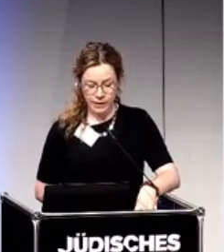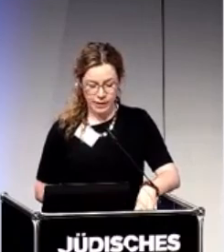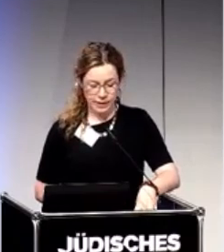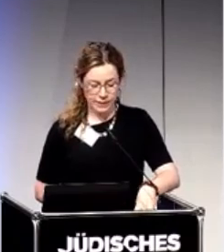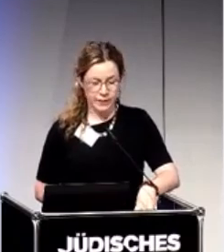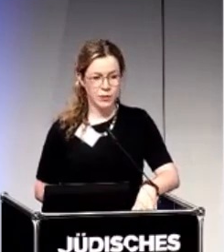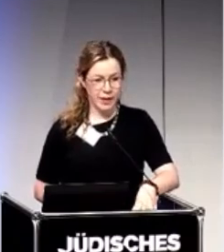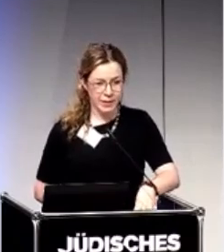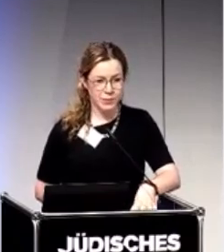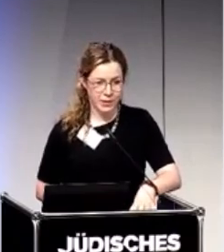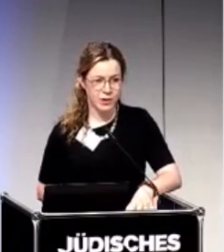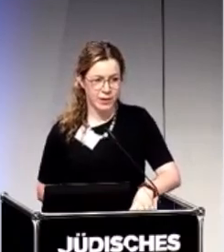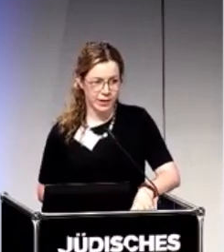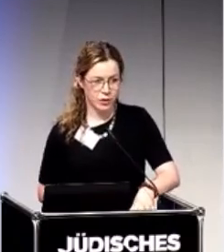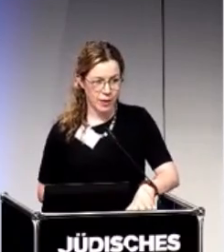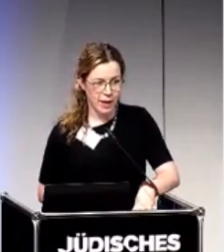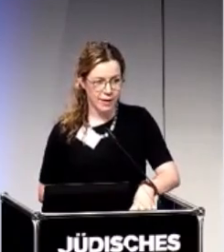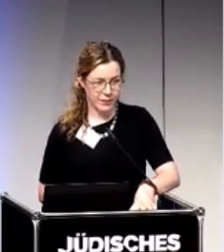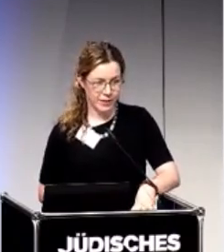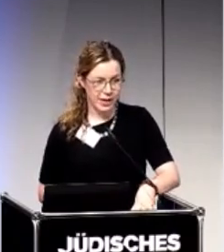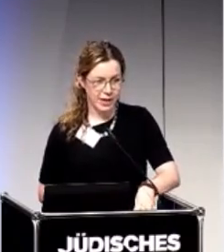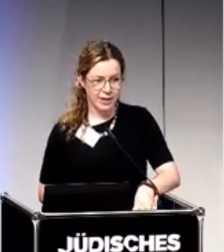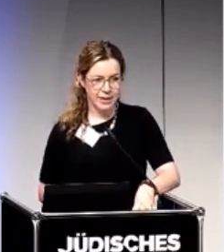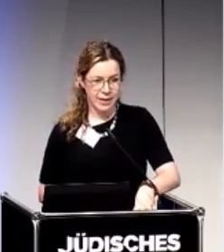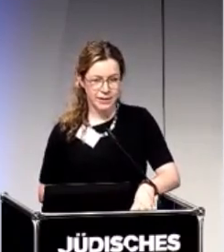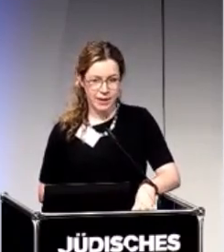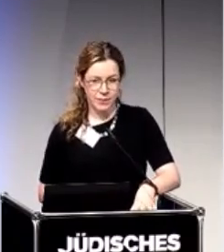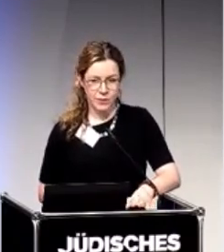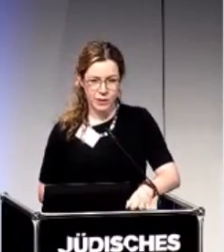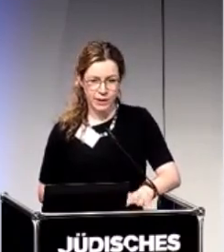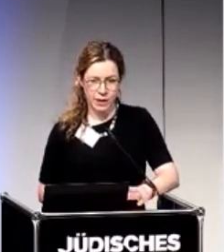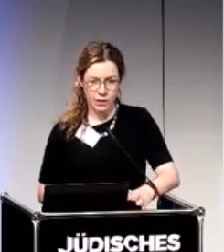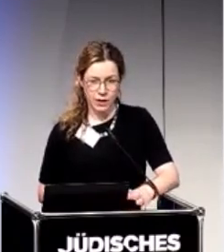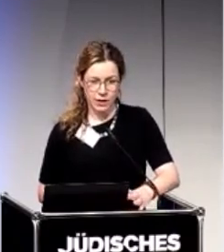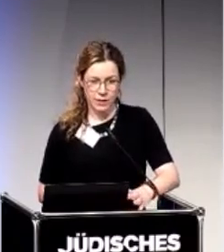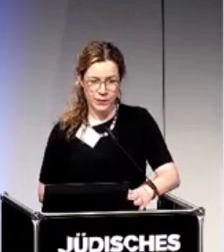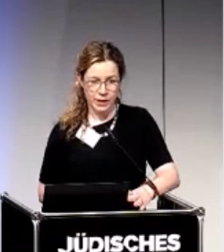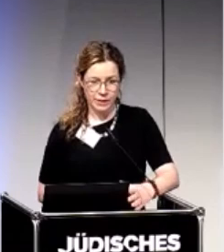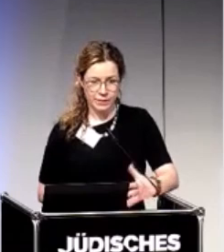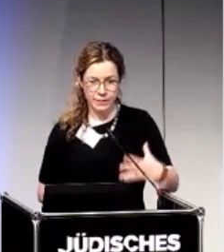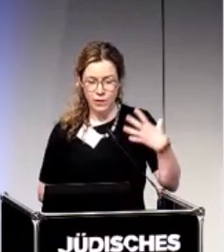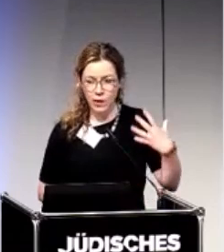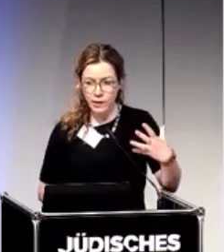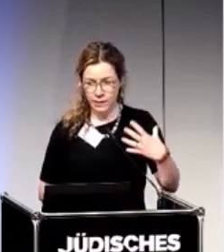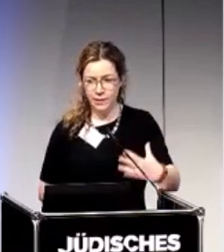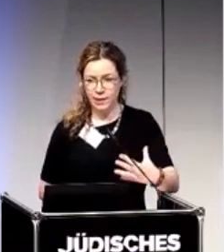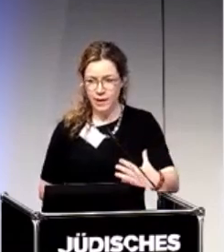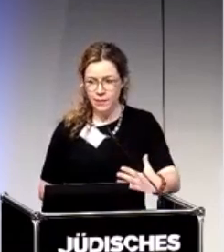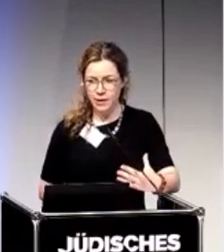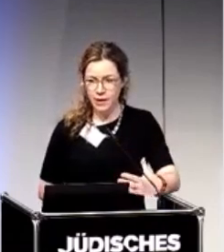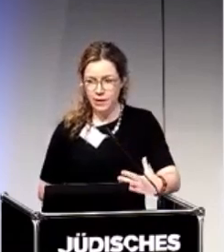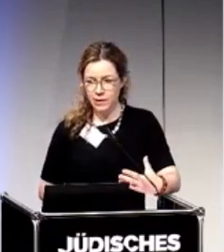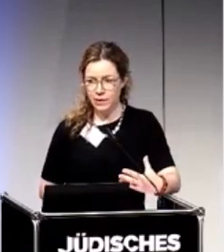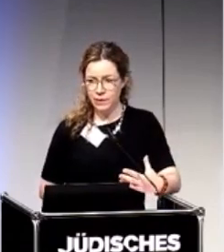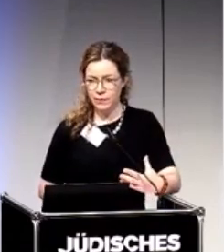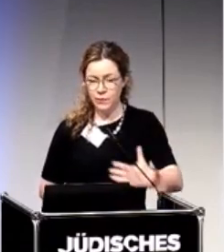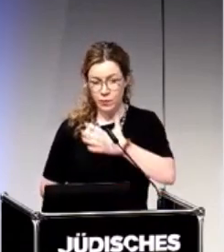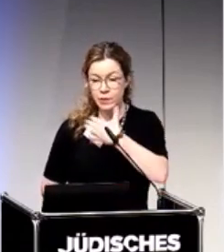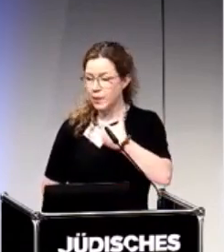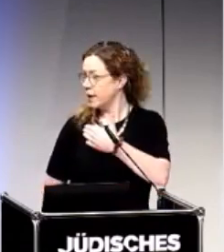Aber wir sprechen unterschiedliche Sprachen. Das heißt, wir haben wirklich auch ein Learning gehabt für uns